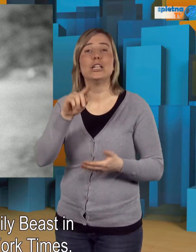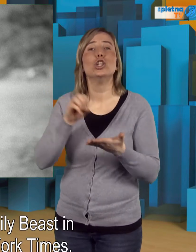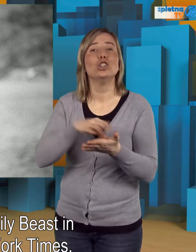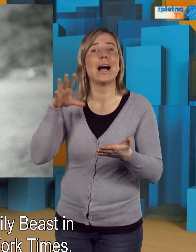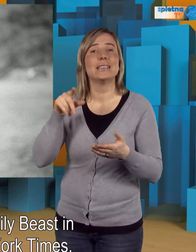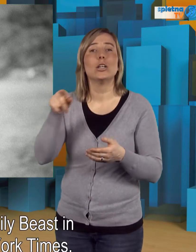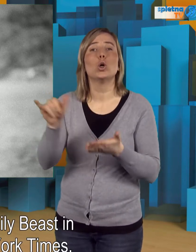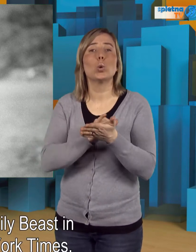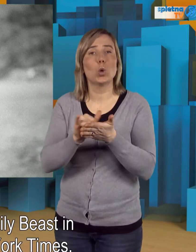New York Times.